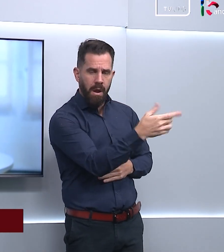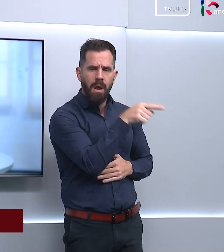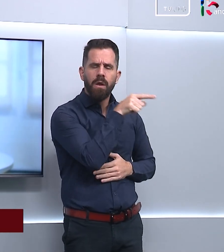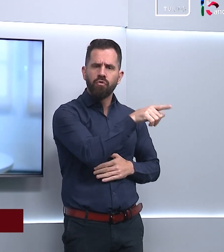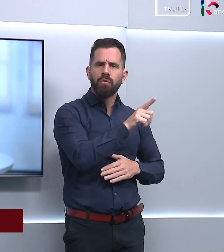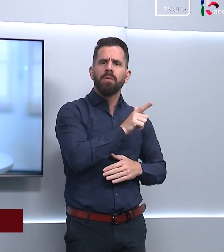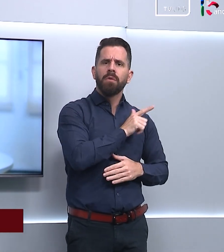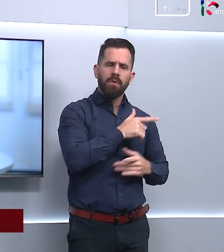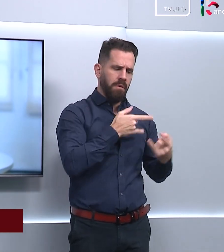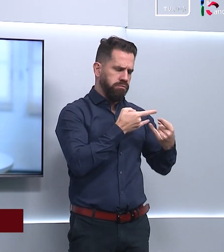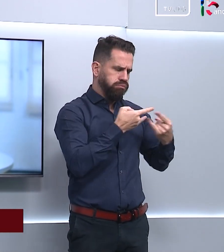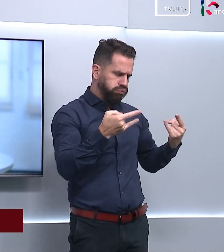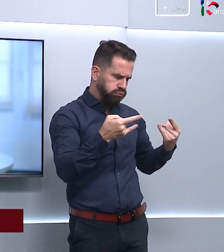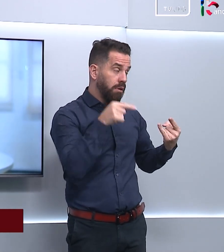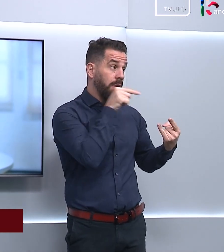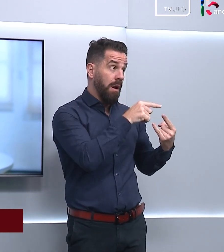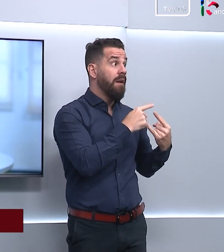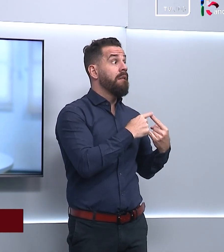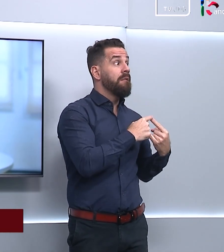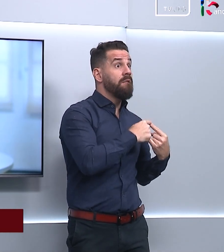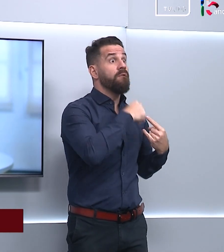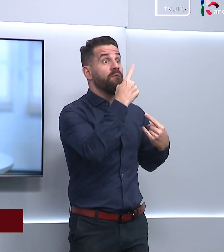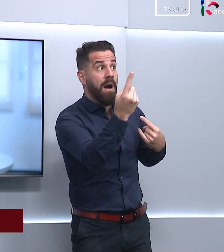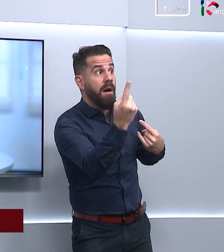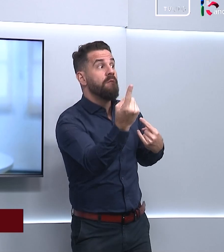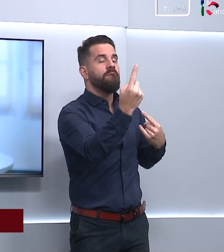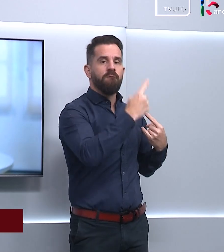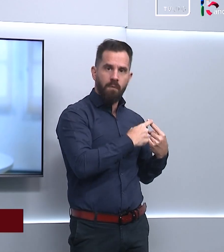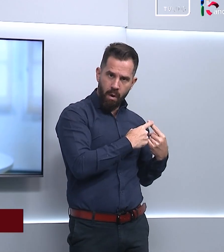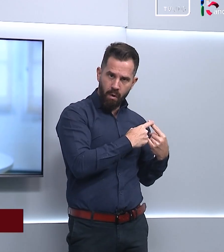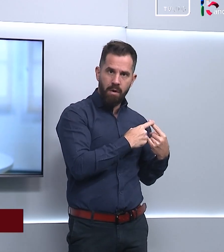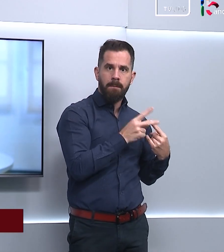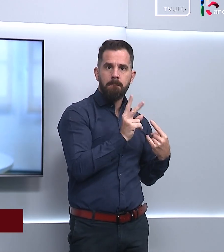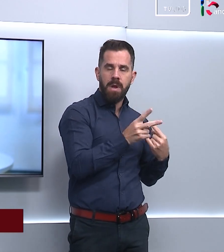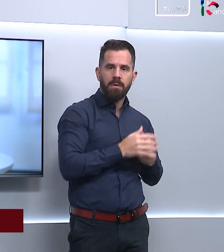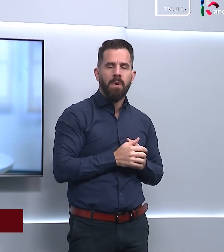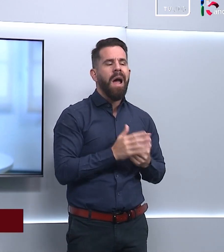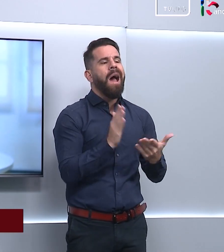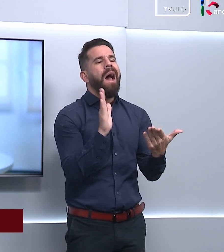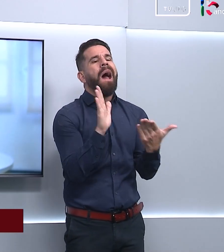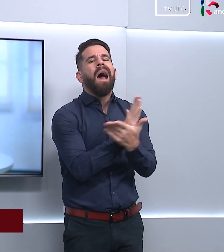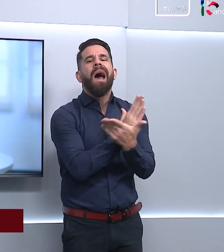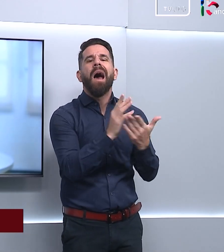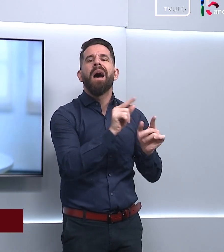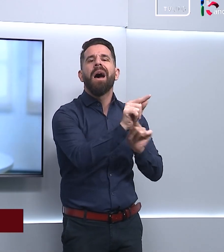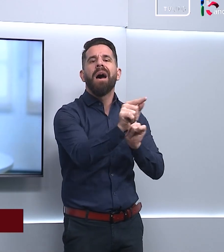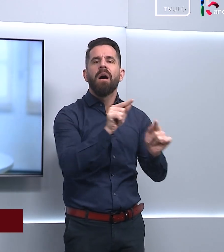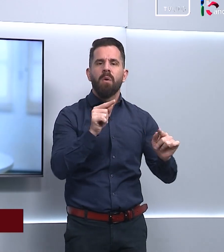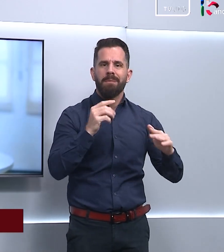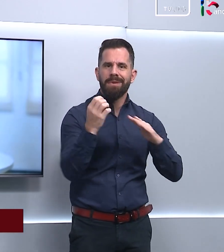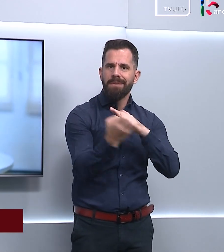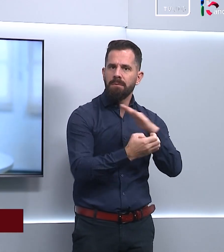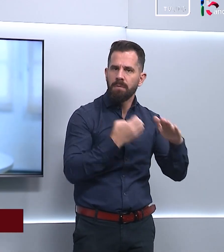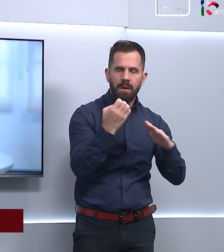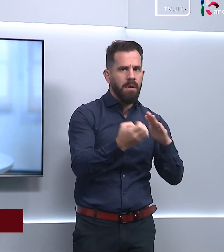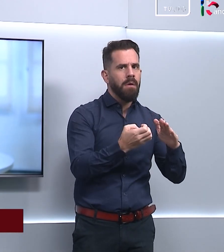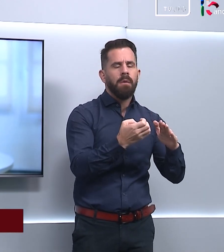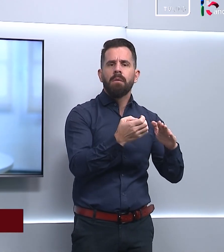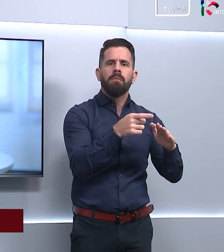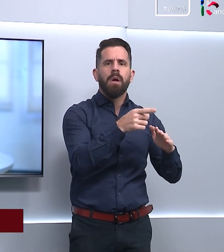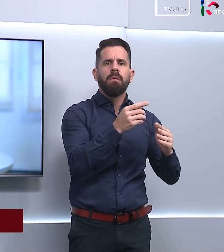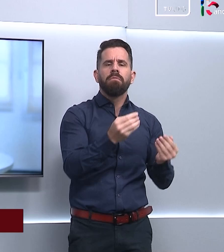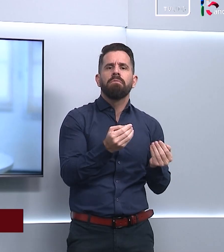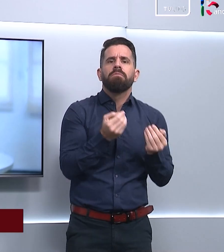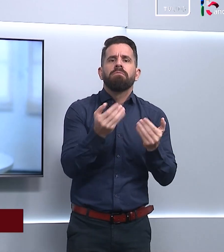bilhete para ir e para voltar. Algumas empresas não dão a passagem,